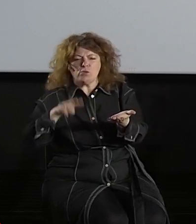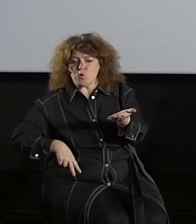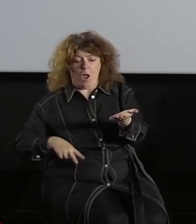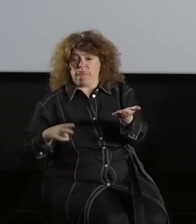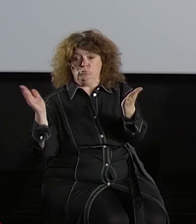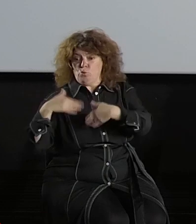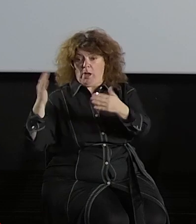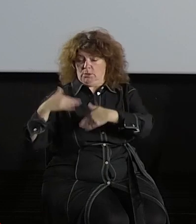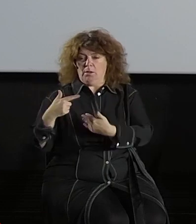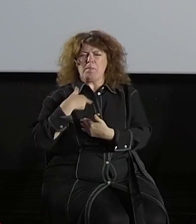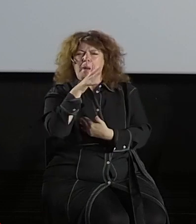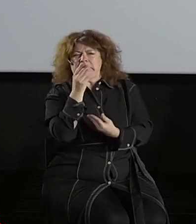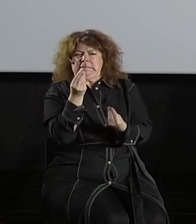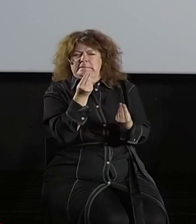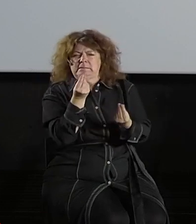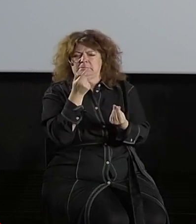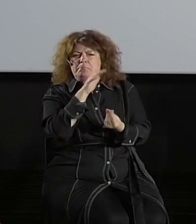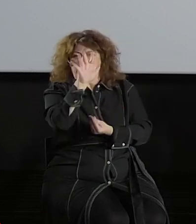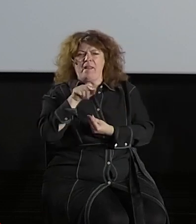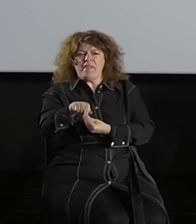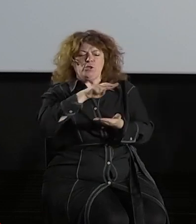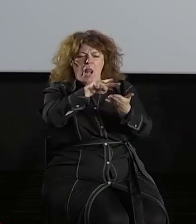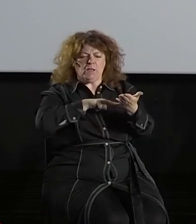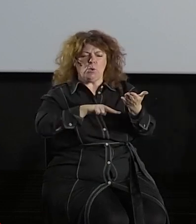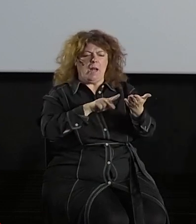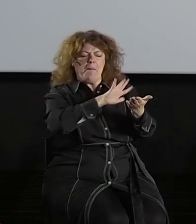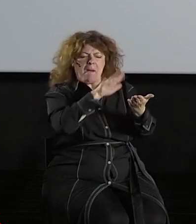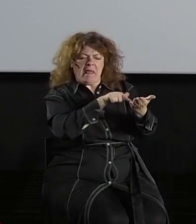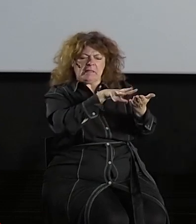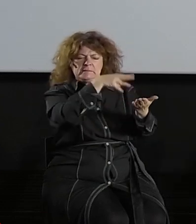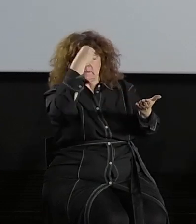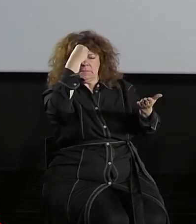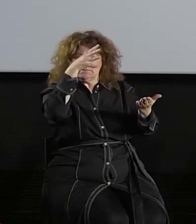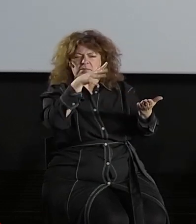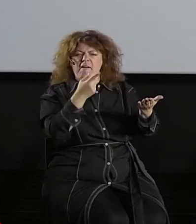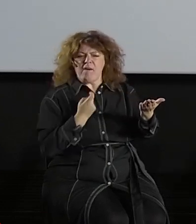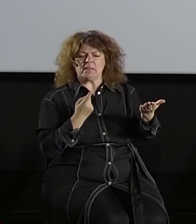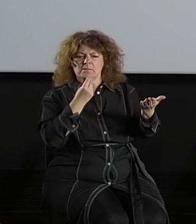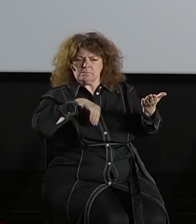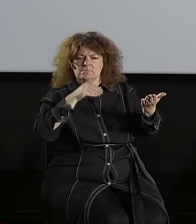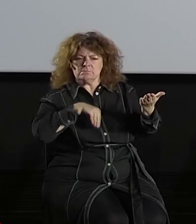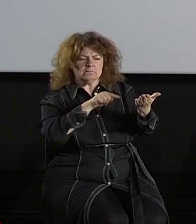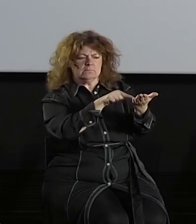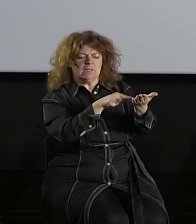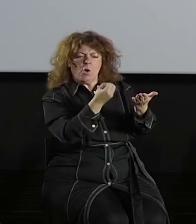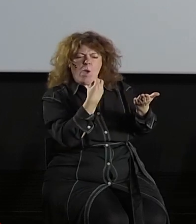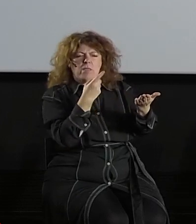que que se deduce después de las lecturas y de la investigación dices Bueno aquí falta algo que no se está contando no y que